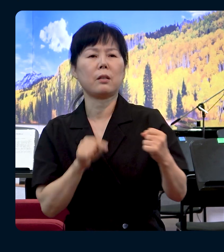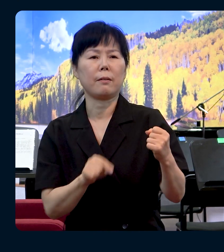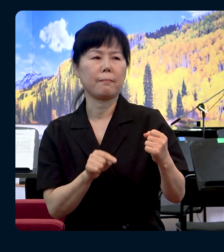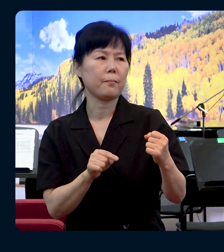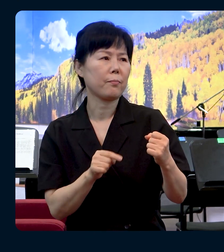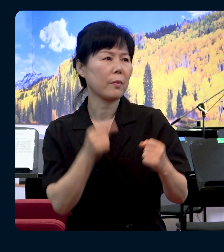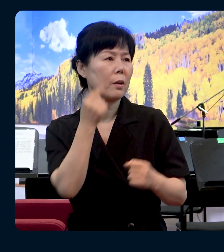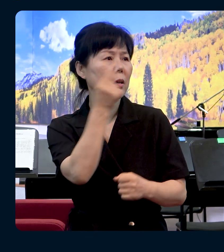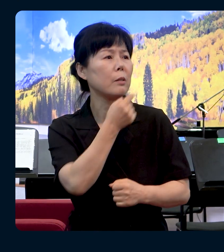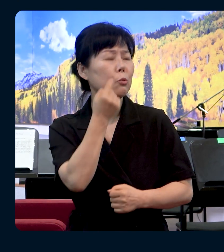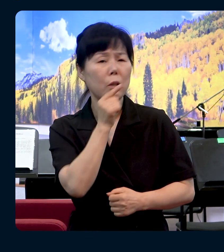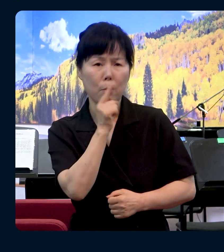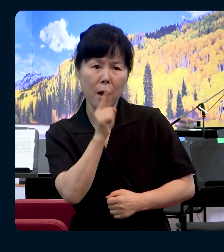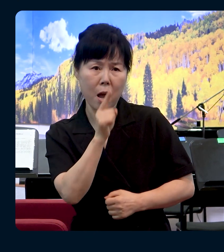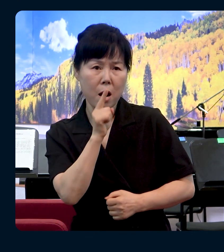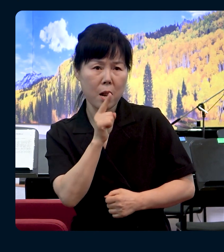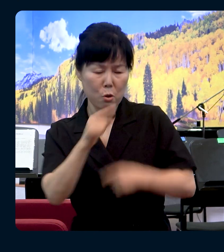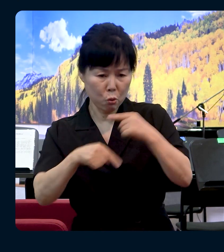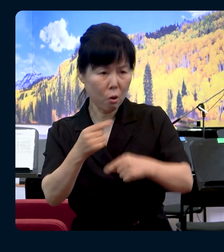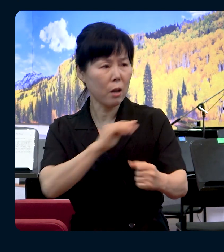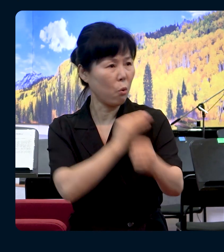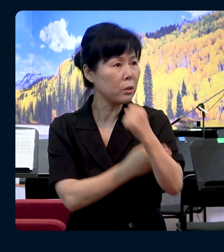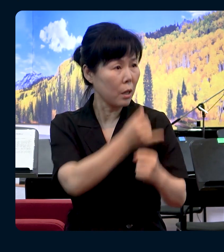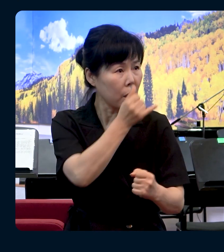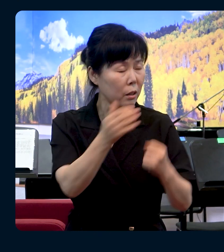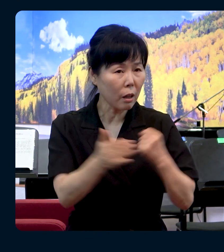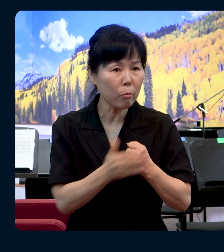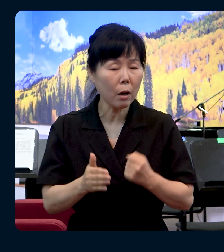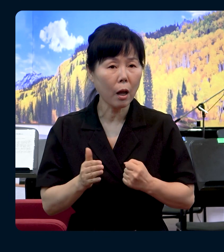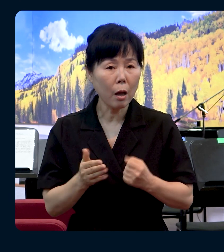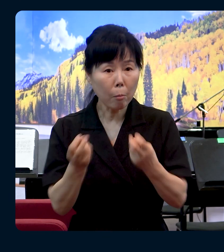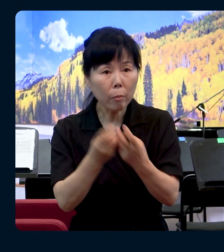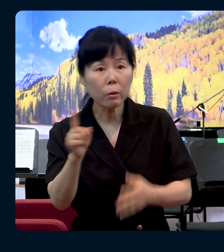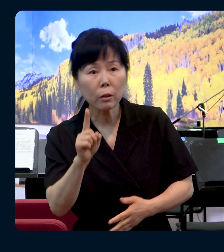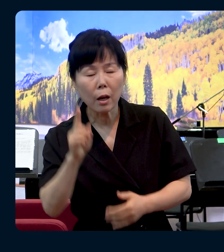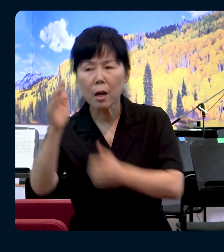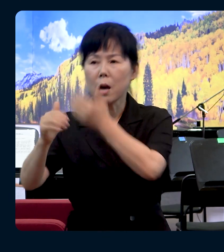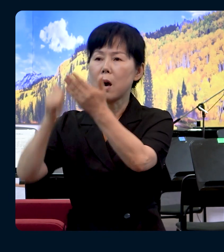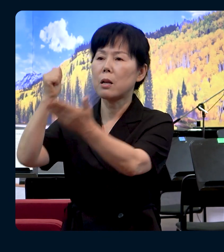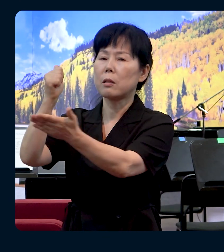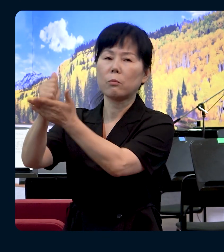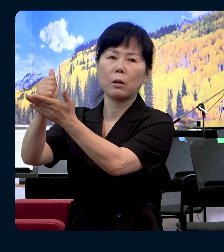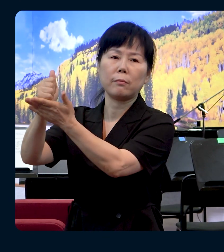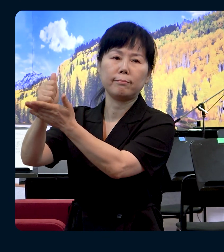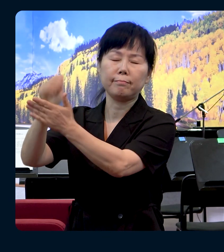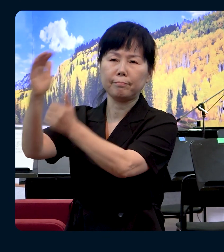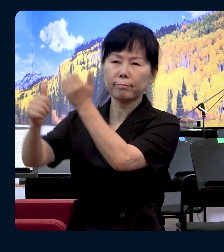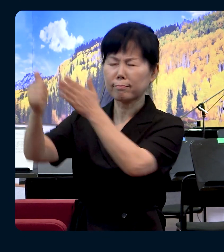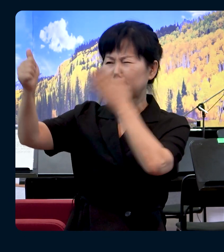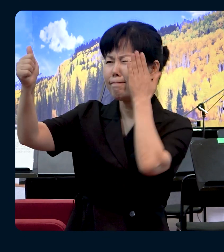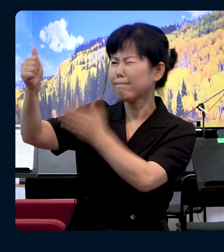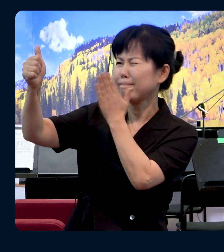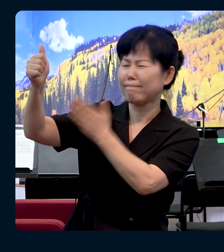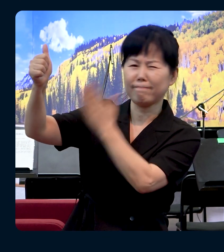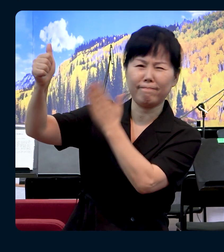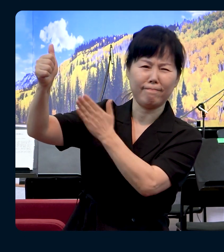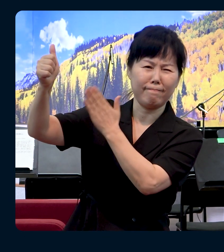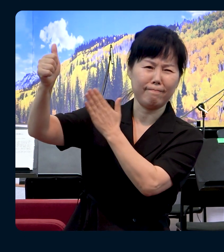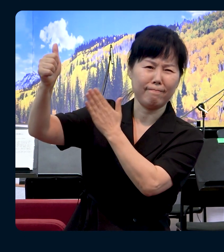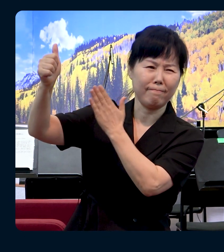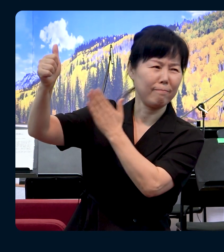우리한테 입술의 권세예요. 이 입술의 권세를 가지고 우리가 어떻게 할 수 있느냐? 하나님께 피티션, 즉 청원을 할 수가 있어요.